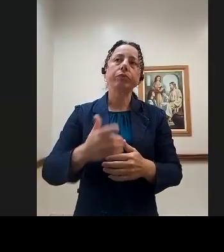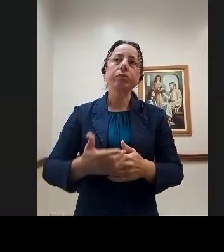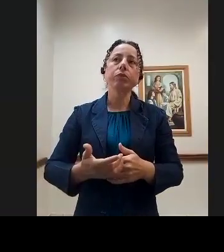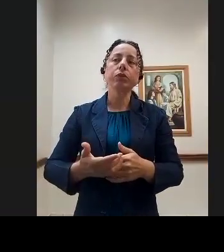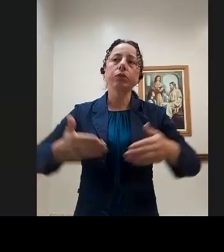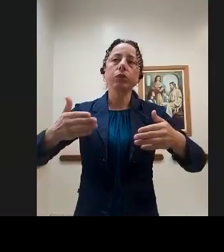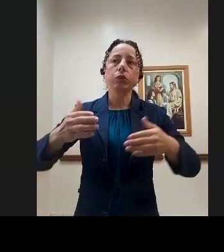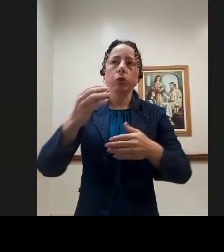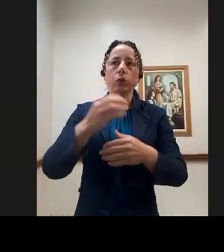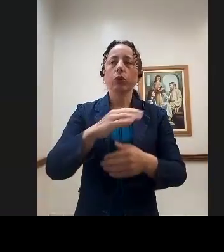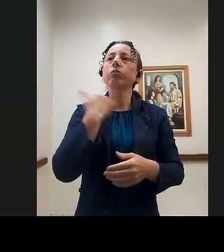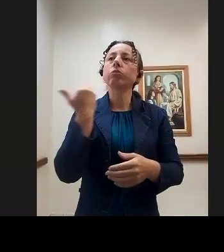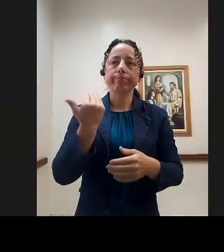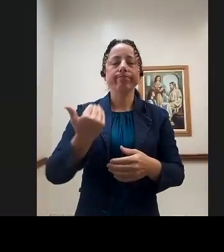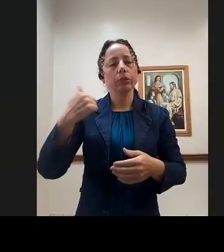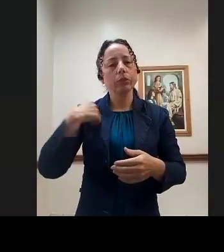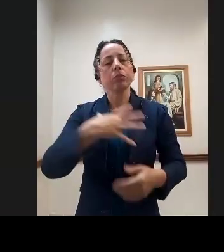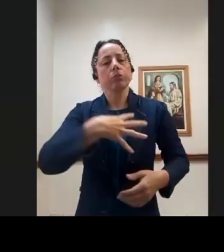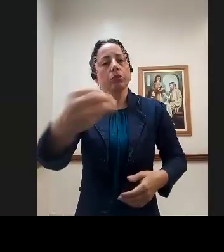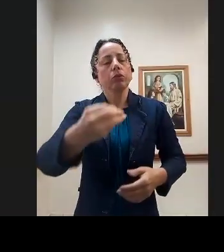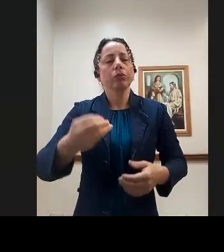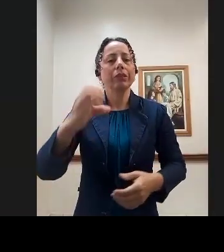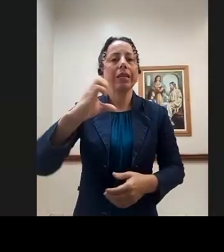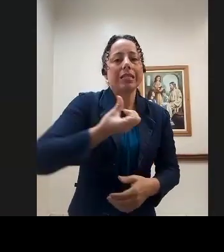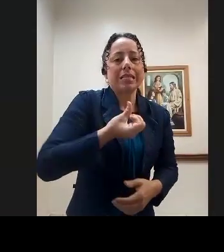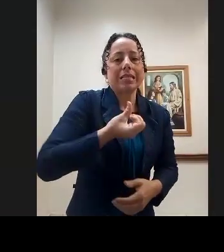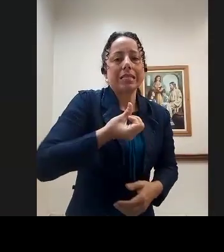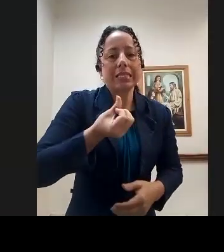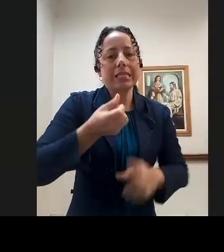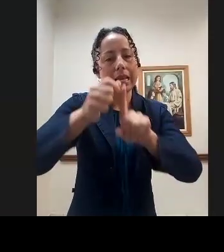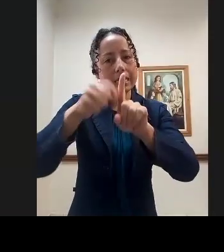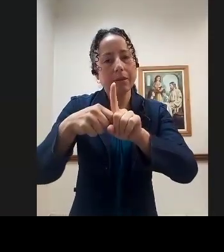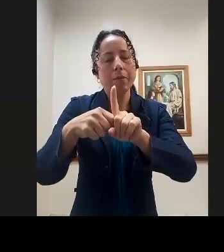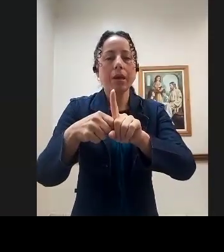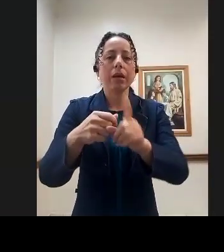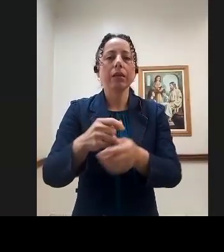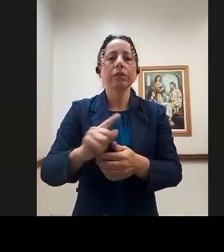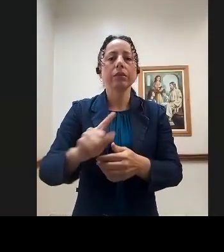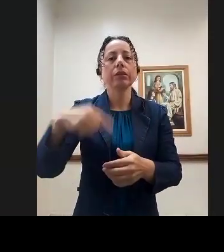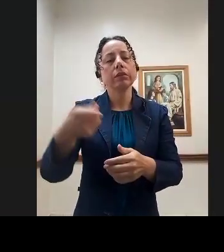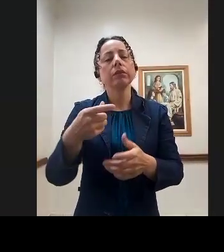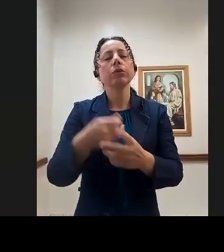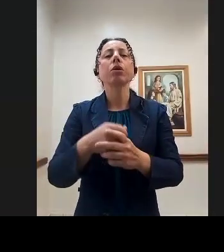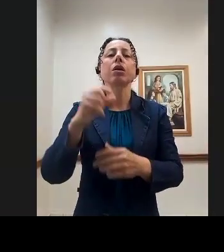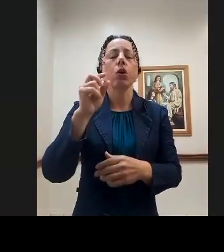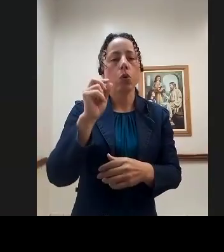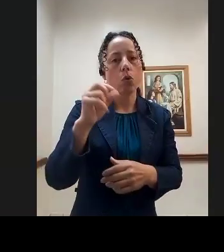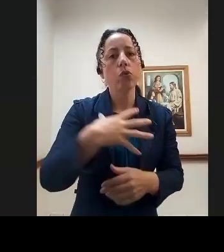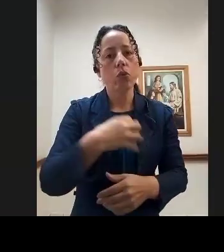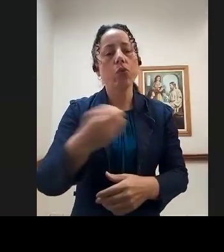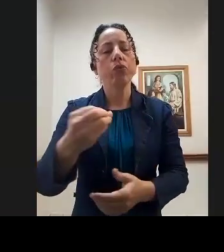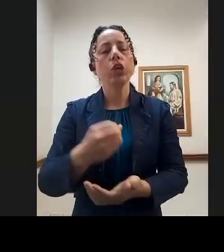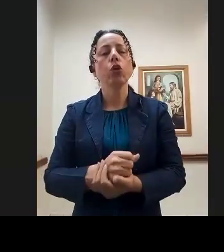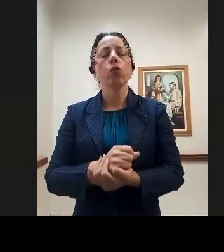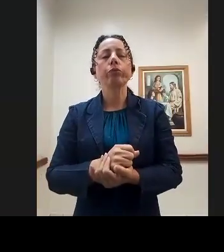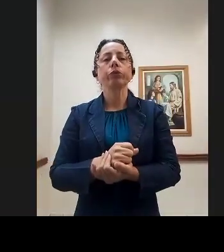filho. E ali ele fez um procedimento depois cirúrgico e nós passamos na médica e ouvimos da médica